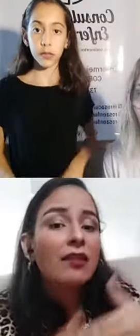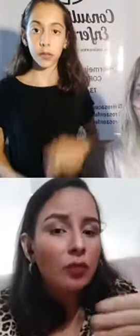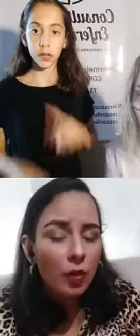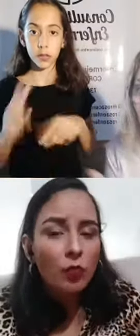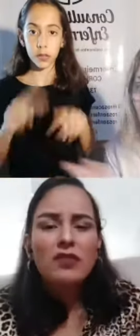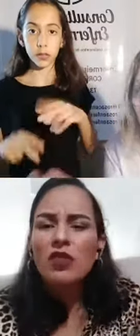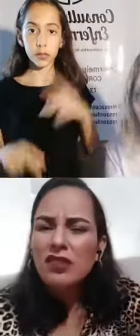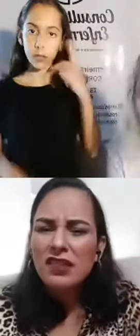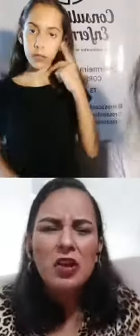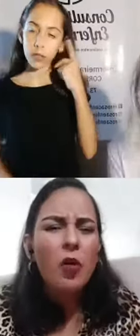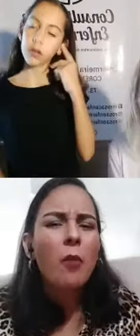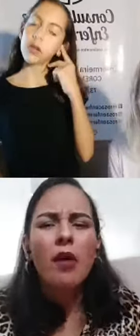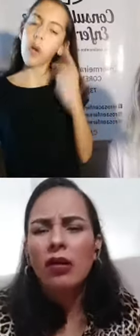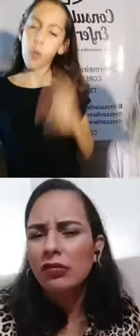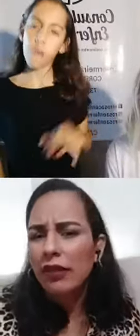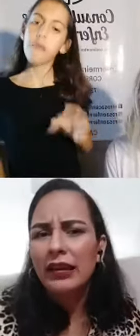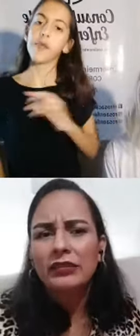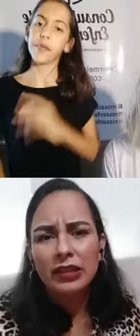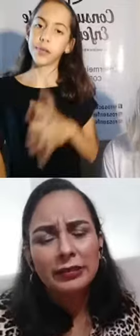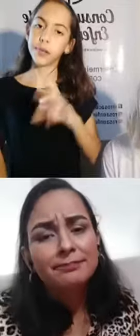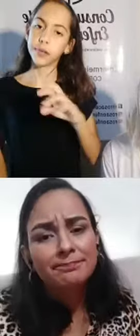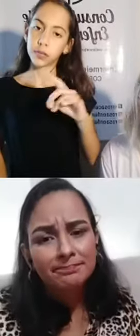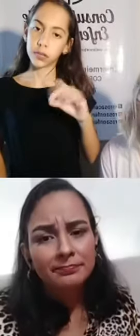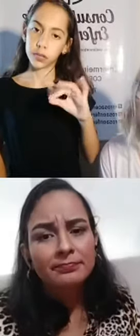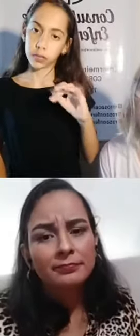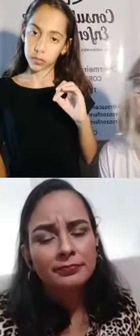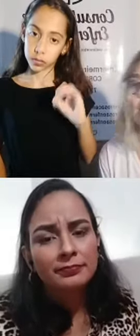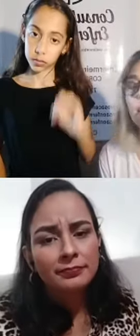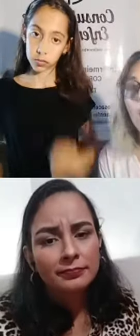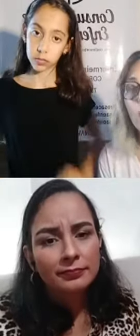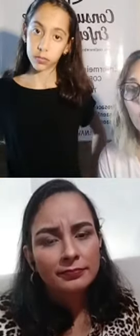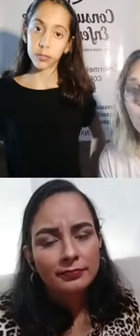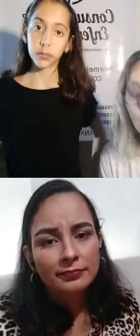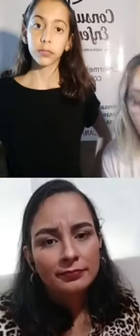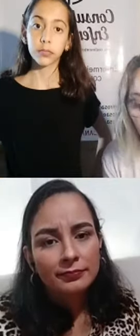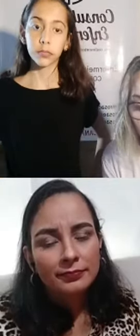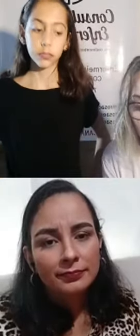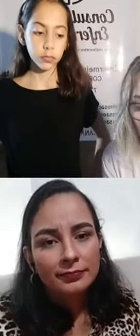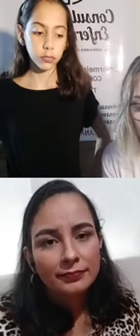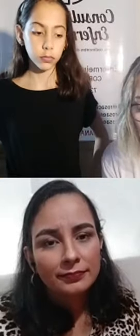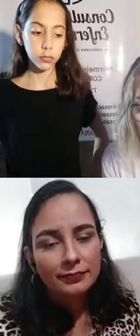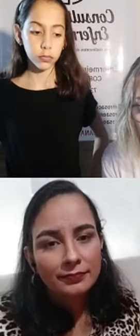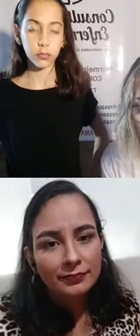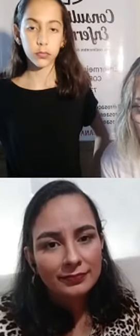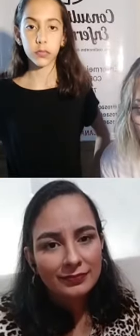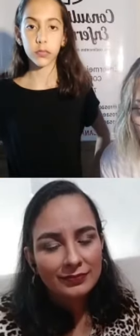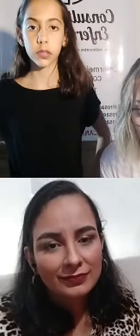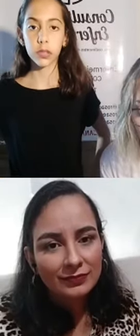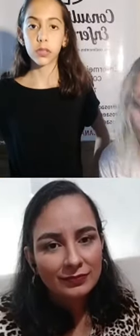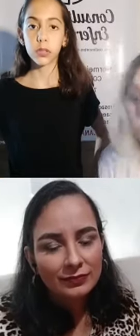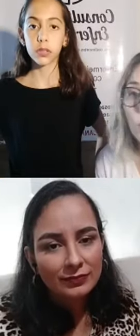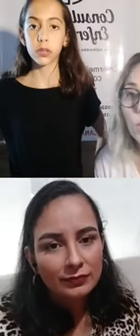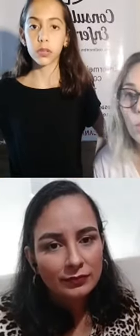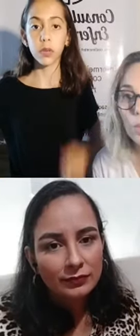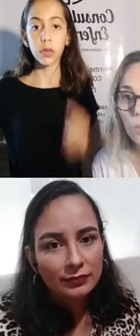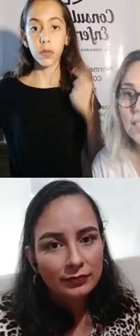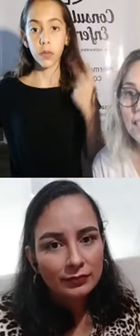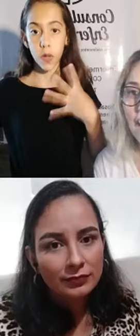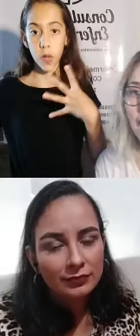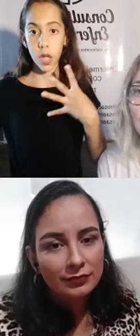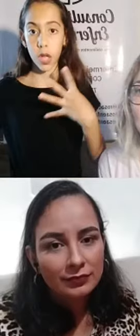falar sobre algumas coisas que incomodam elas, né? Exato. Darluce, nós estamos já com 4